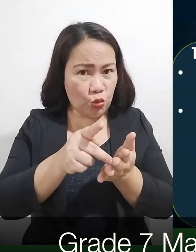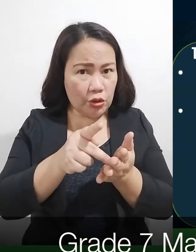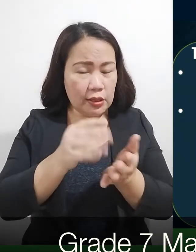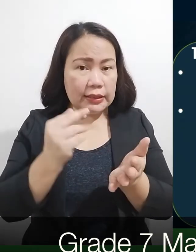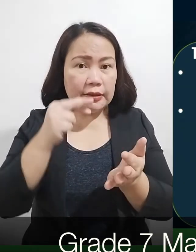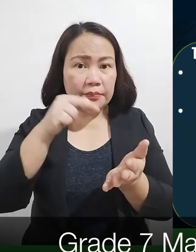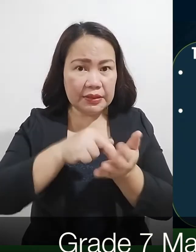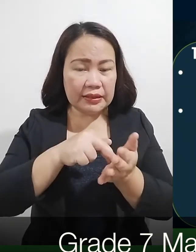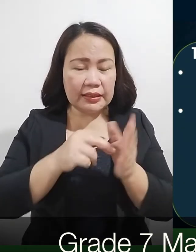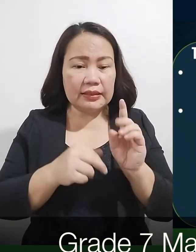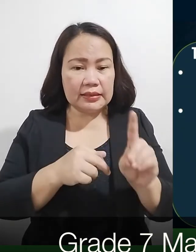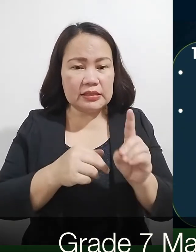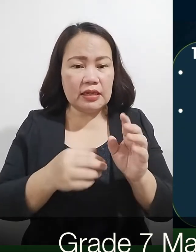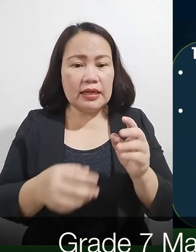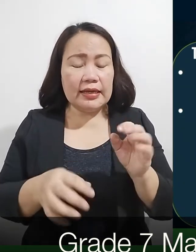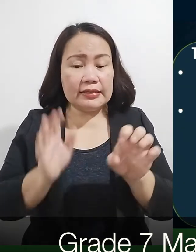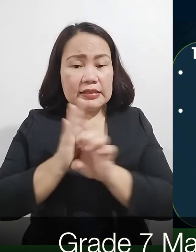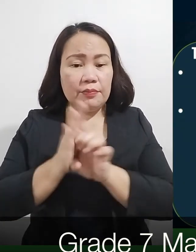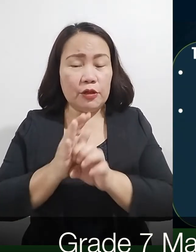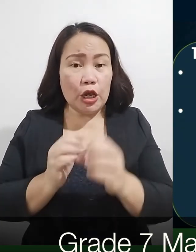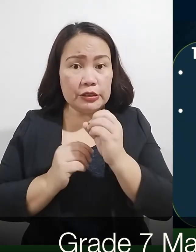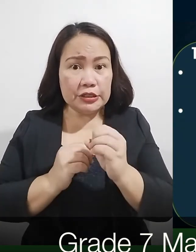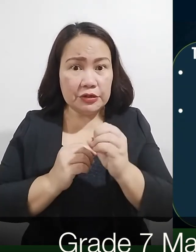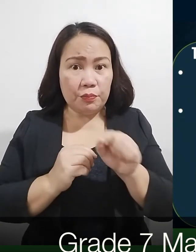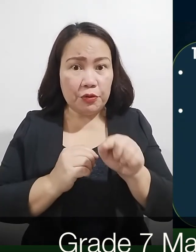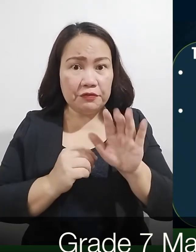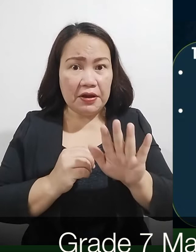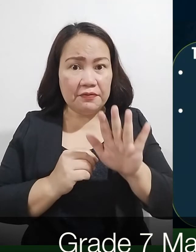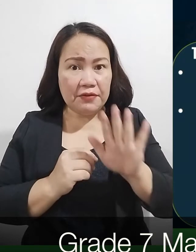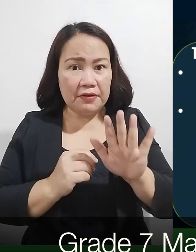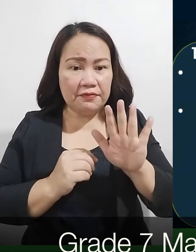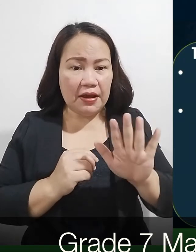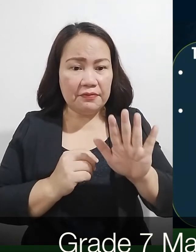pure? Ibig sabihin, if I have 0.555,